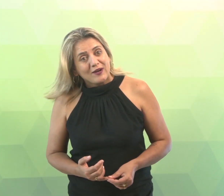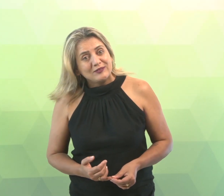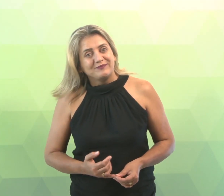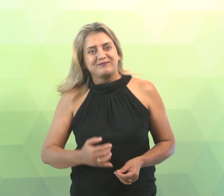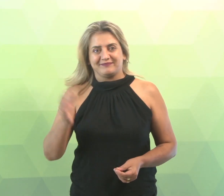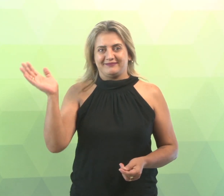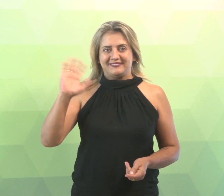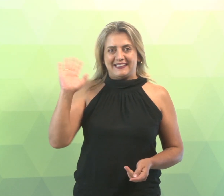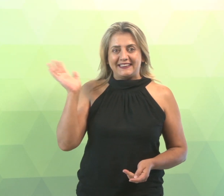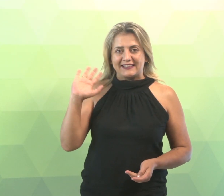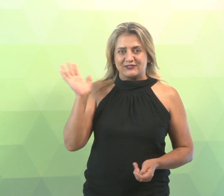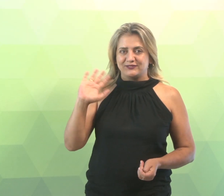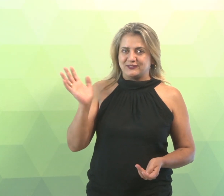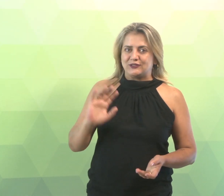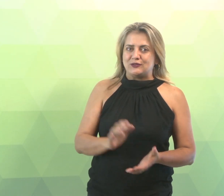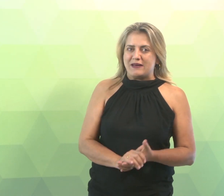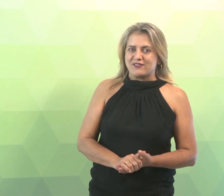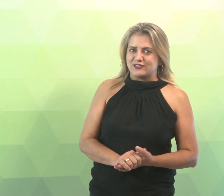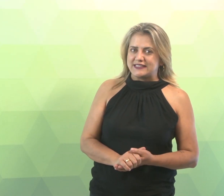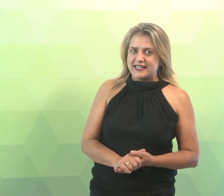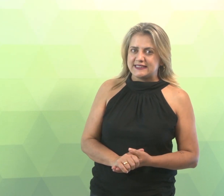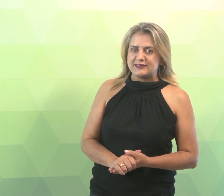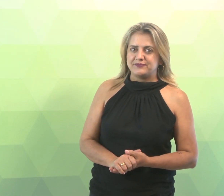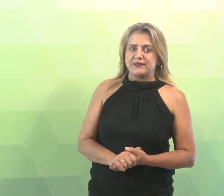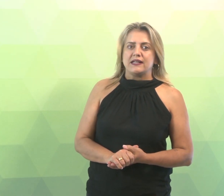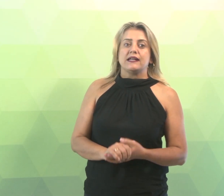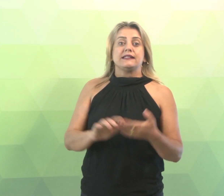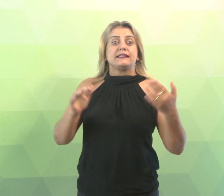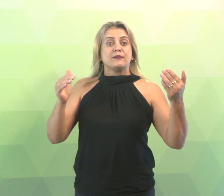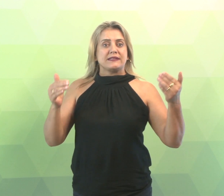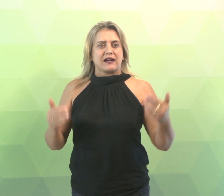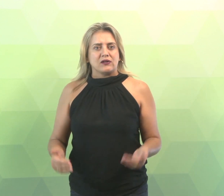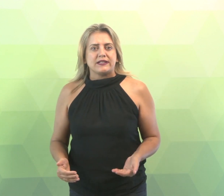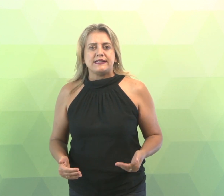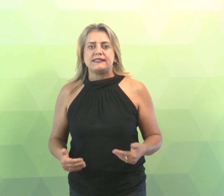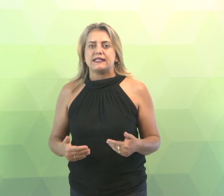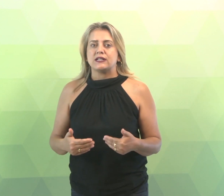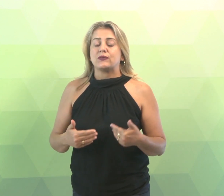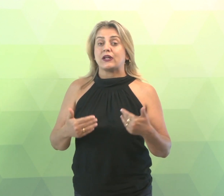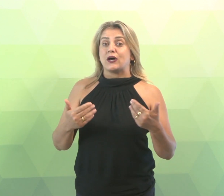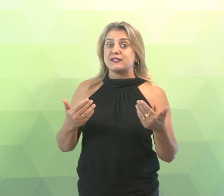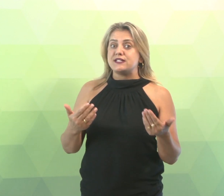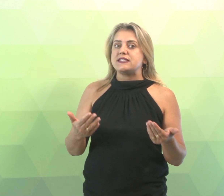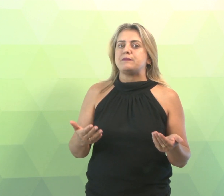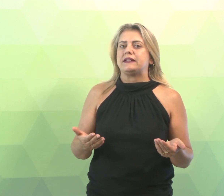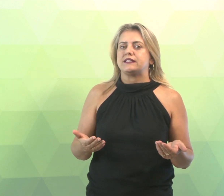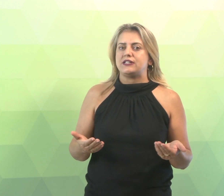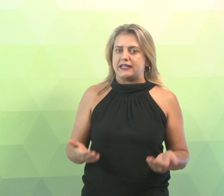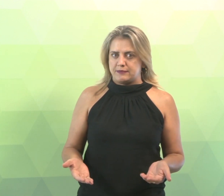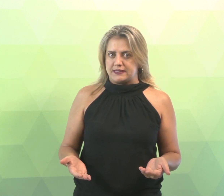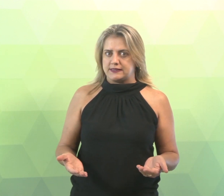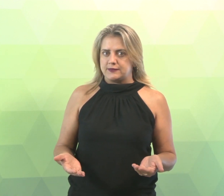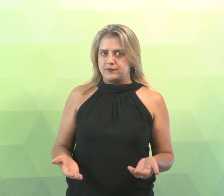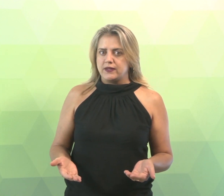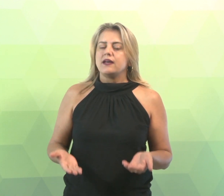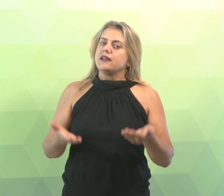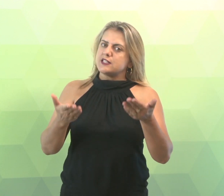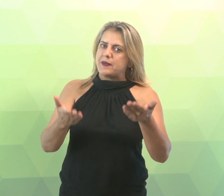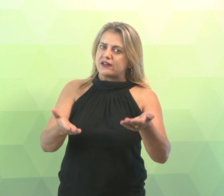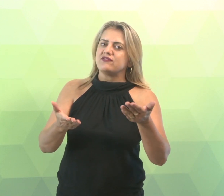pessoal! Então, tudo bem com vocês? Estamos agora iniciando a nossa disciplina de Libras. Espero que